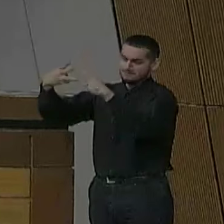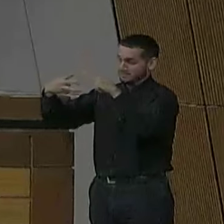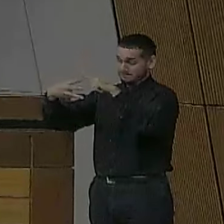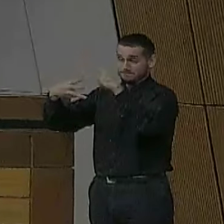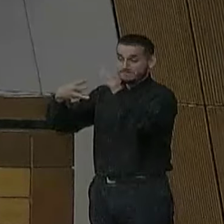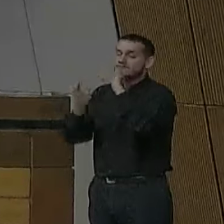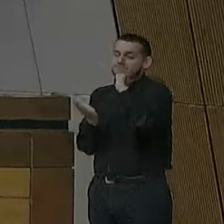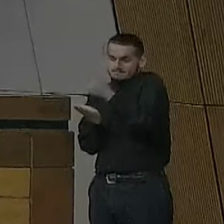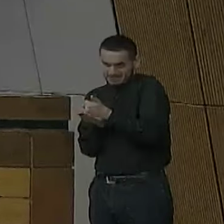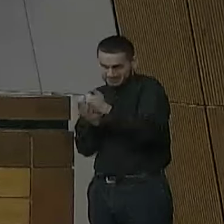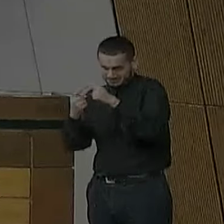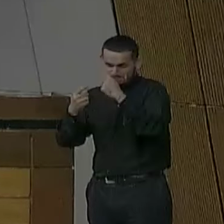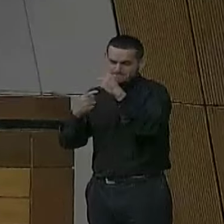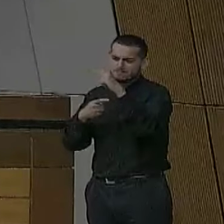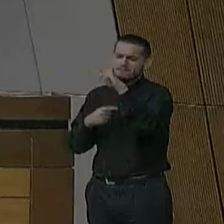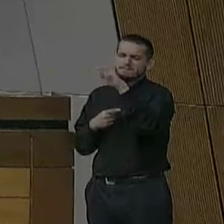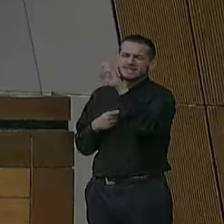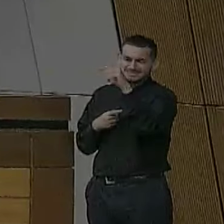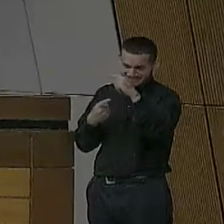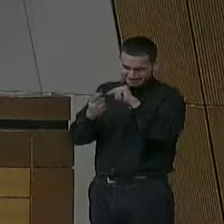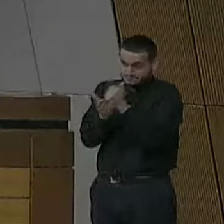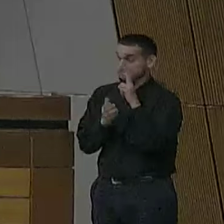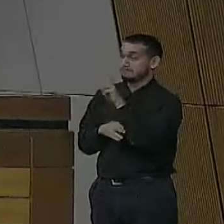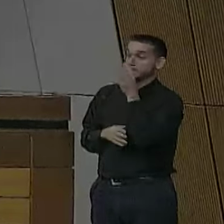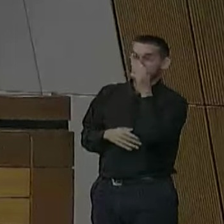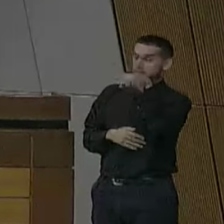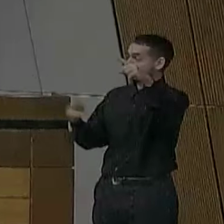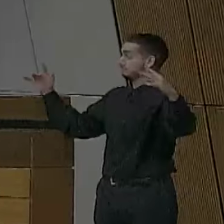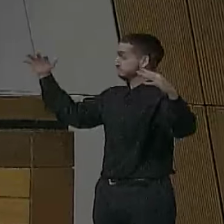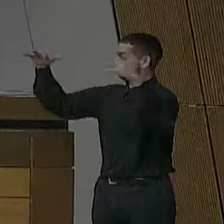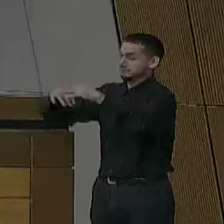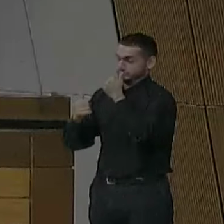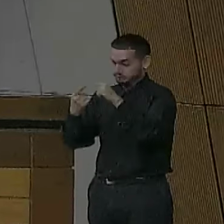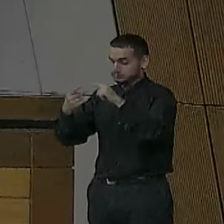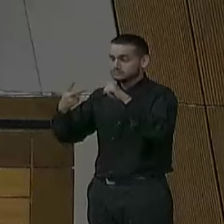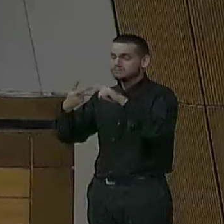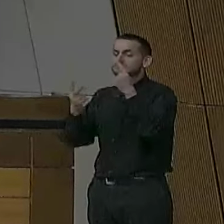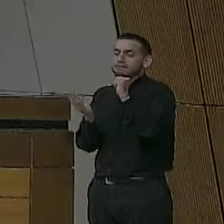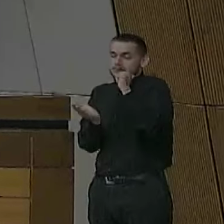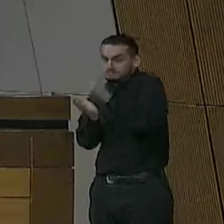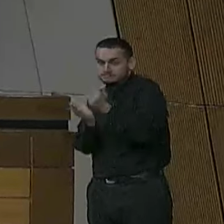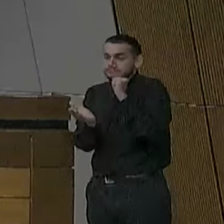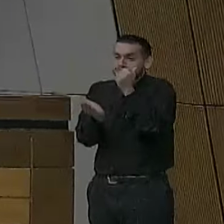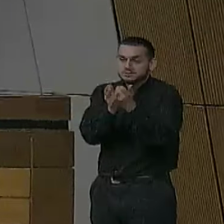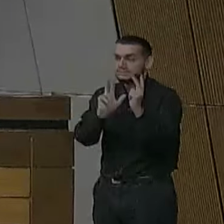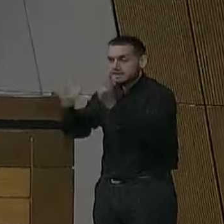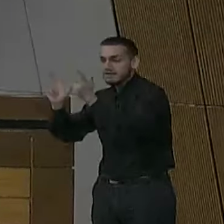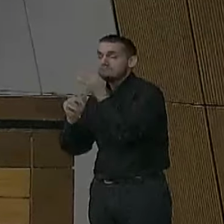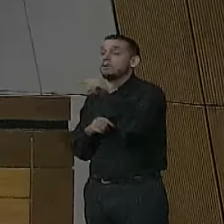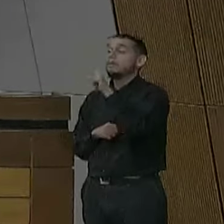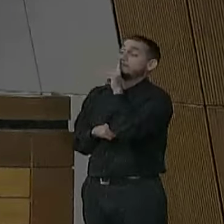que eso podemos ver aquí hoy, también la participación que a través de este diálogo,